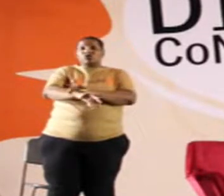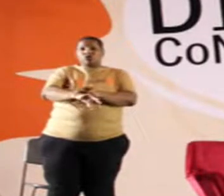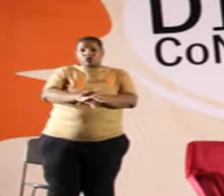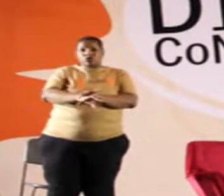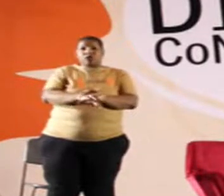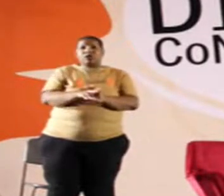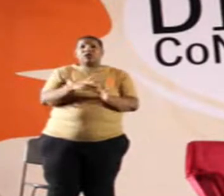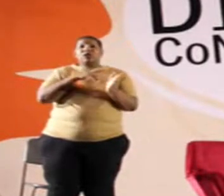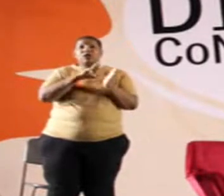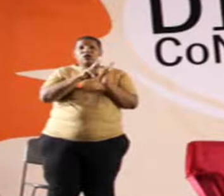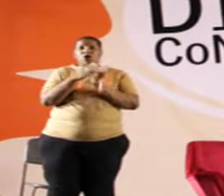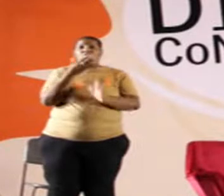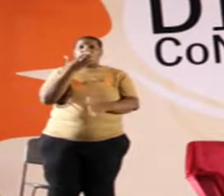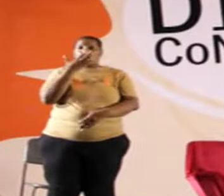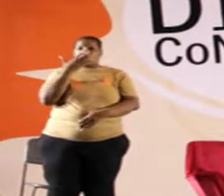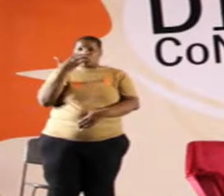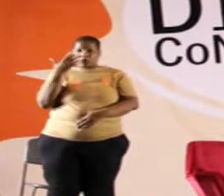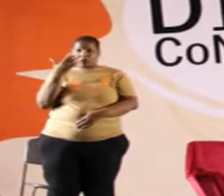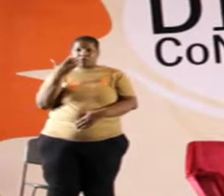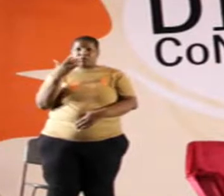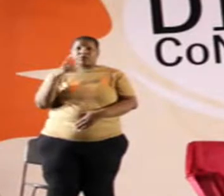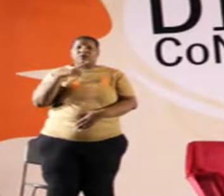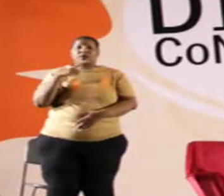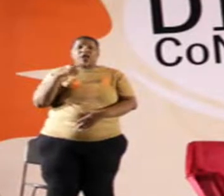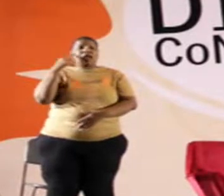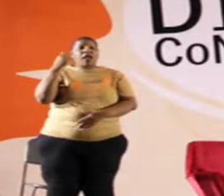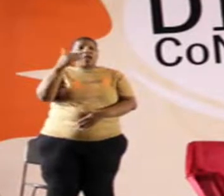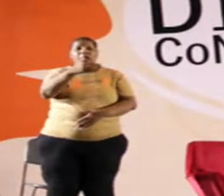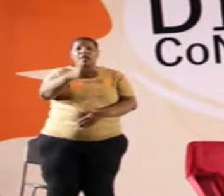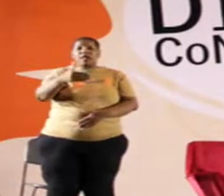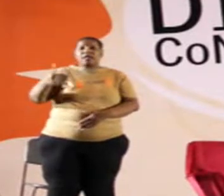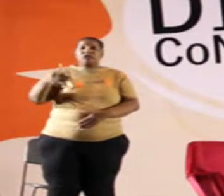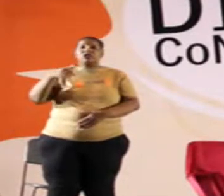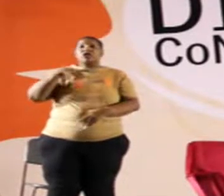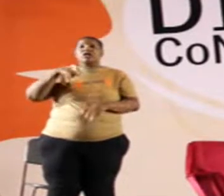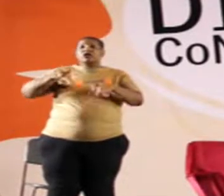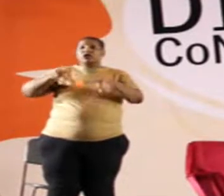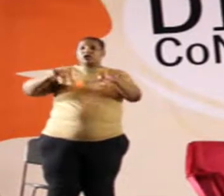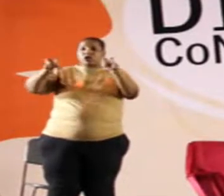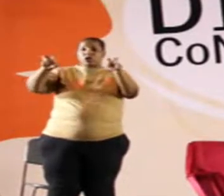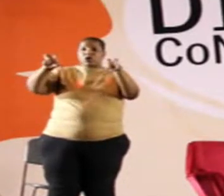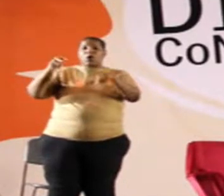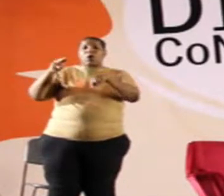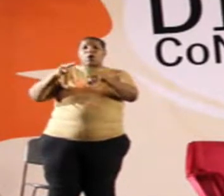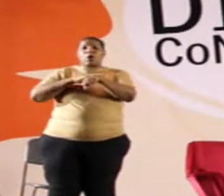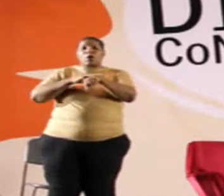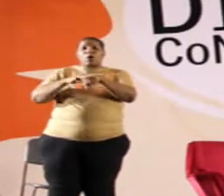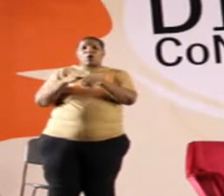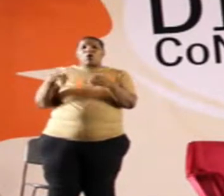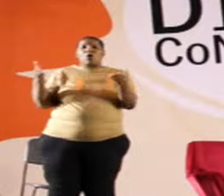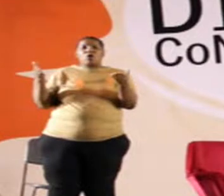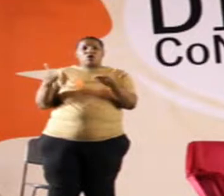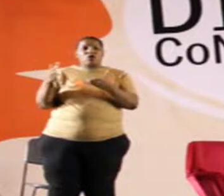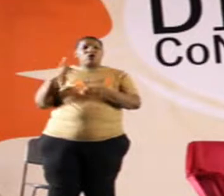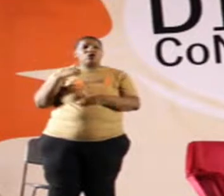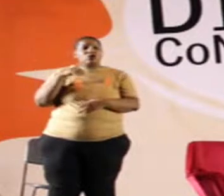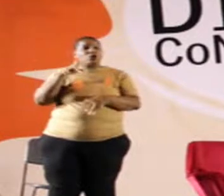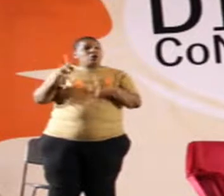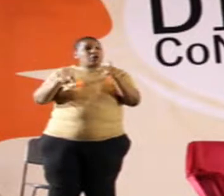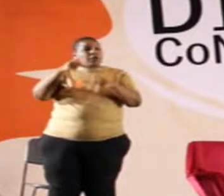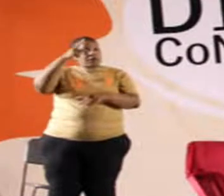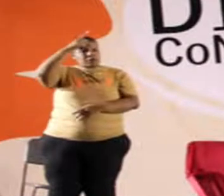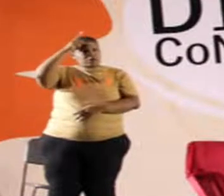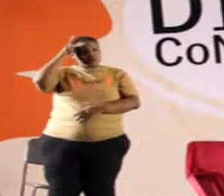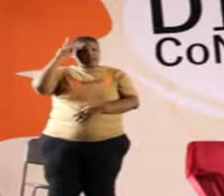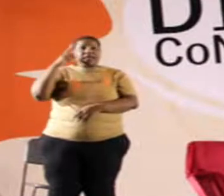com vários tons. À frente do palco, temos as cadeiras marrons. Neste momento, já temos o público e os